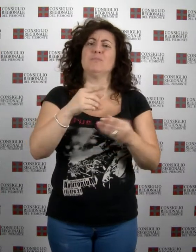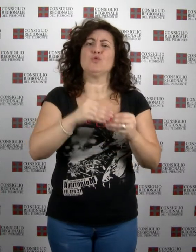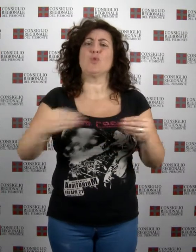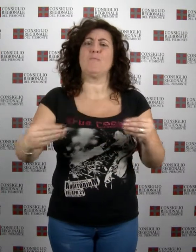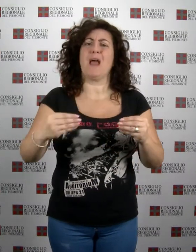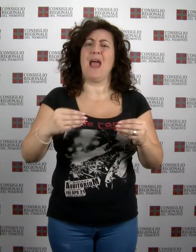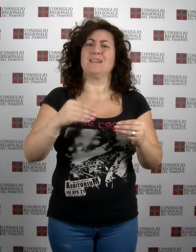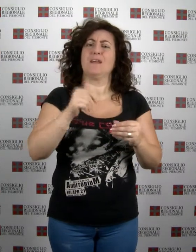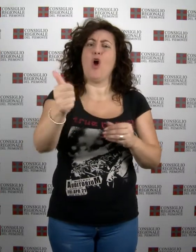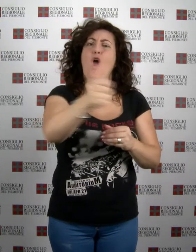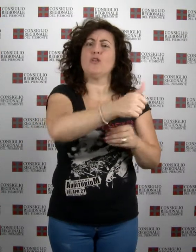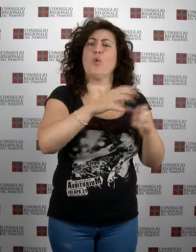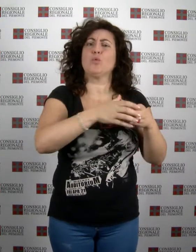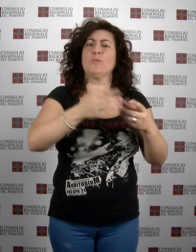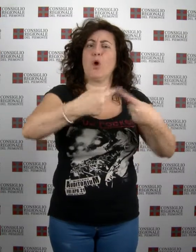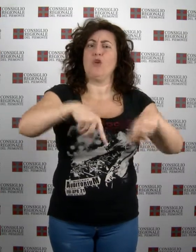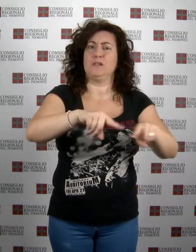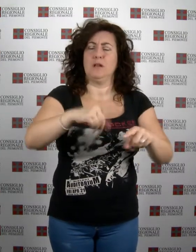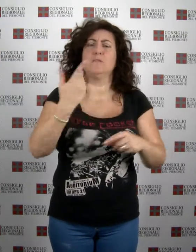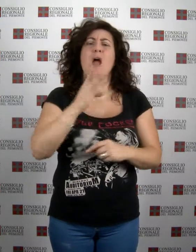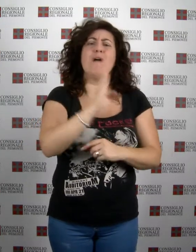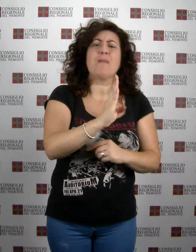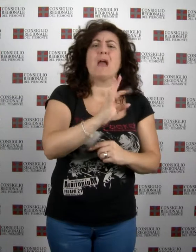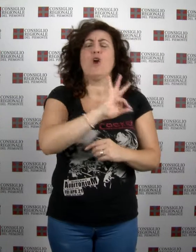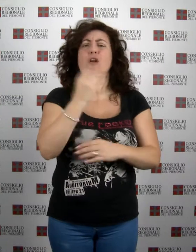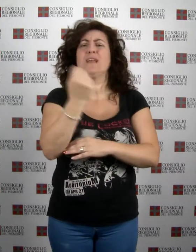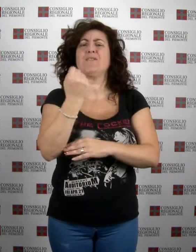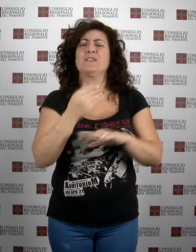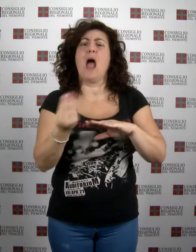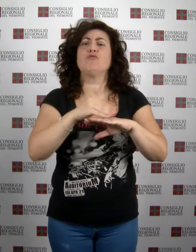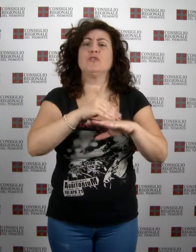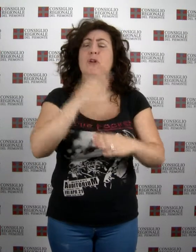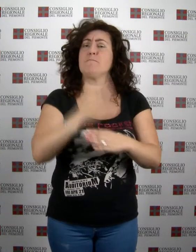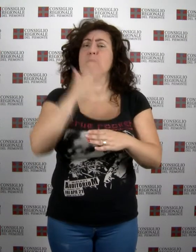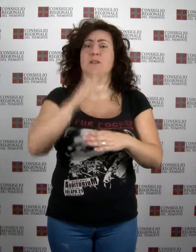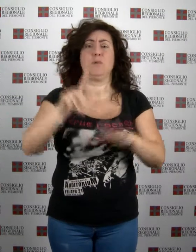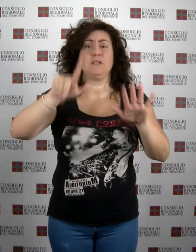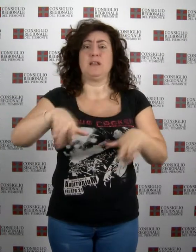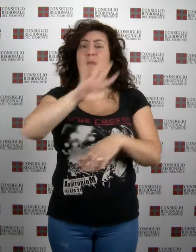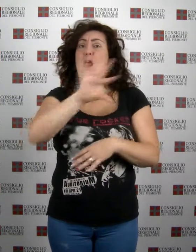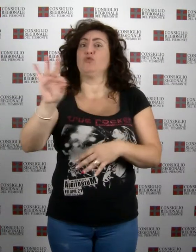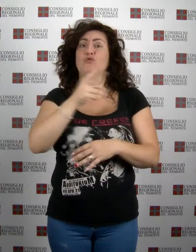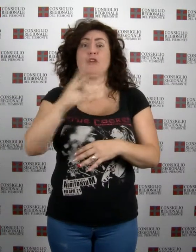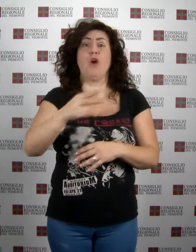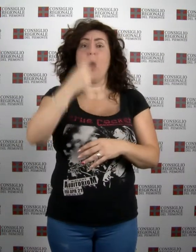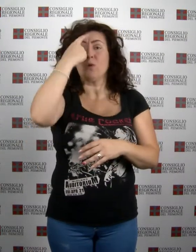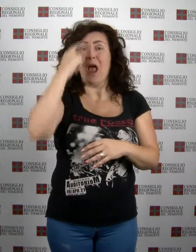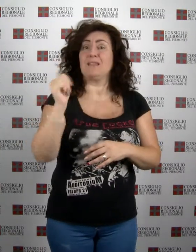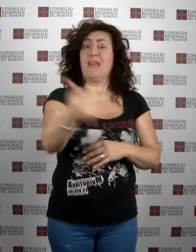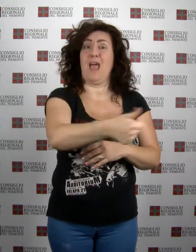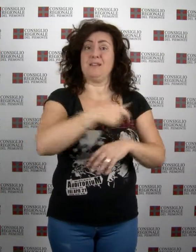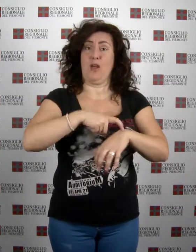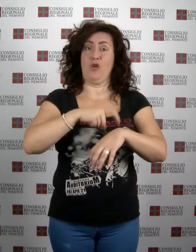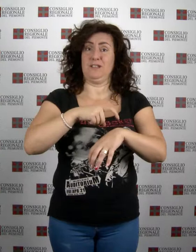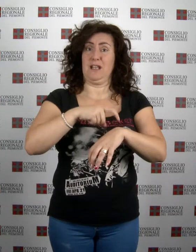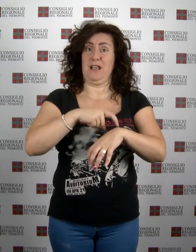Il provvedimento prevede che per i beni e i servizi accessori non si possono superare i 7.500 euro a consigliere. Per ottenere le